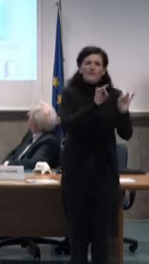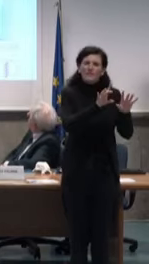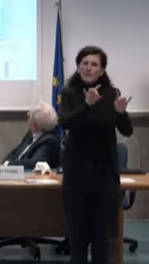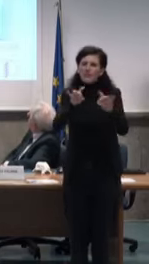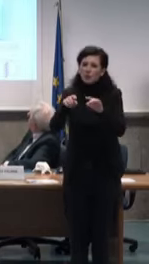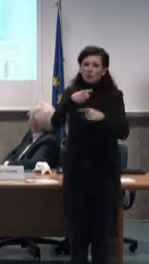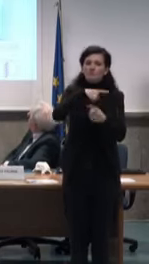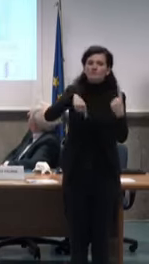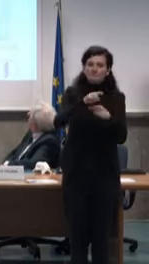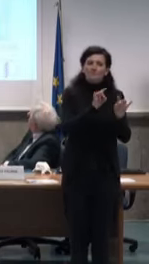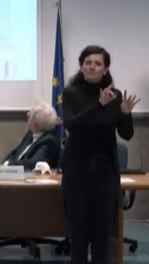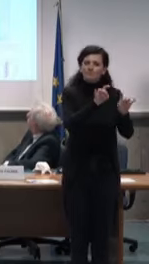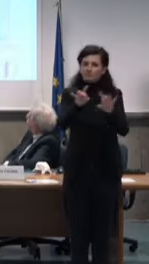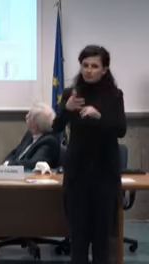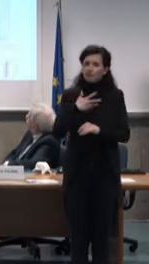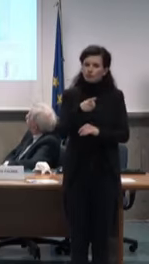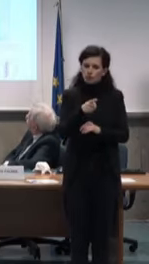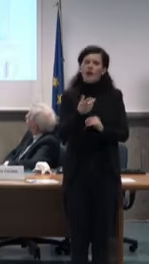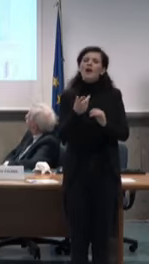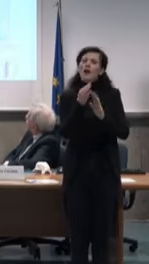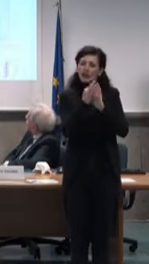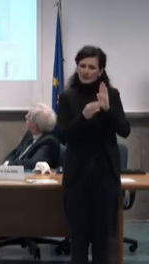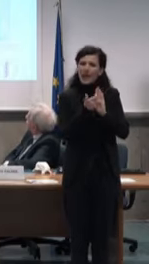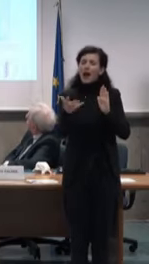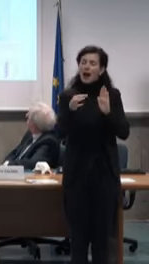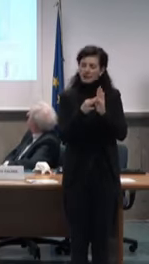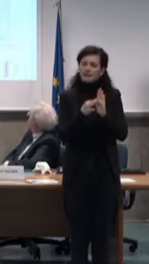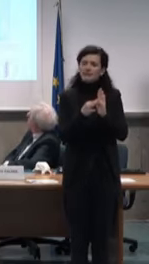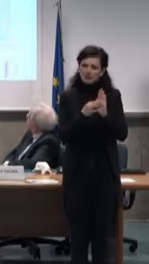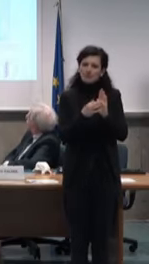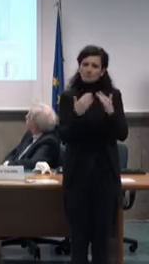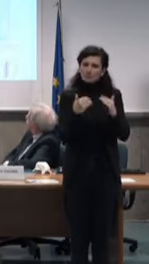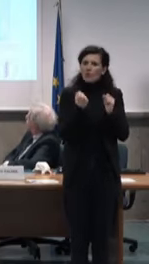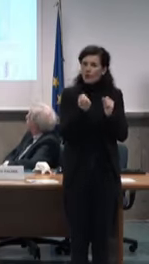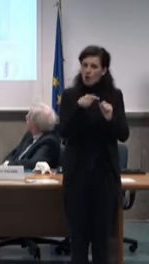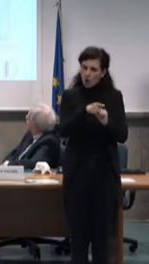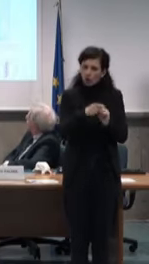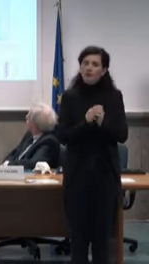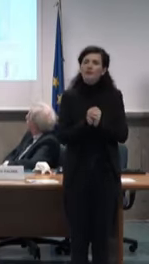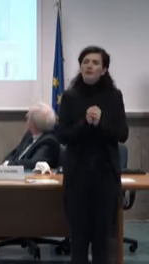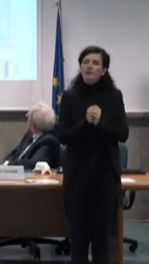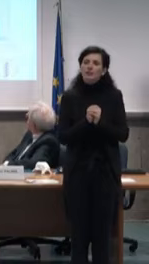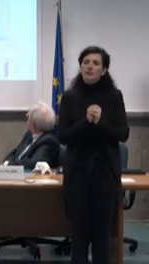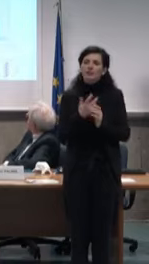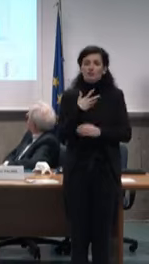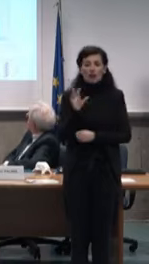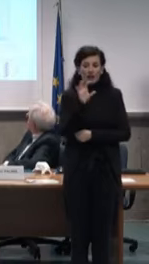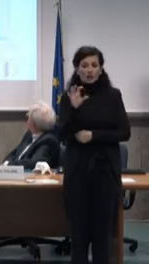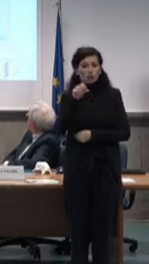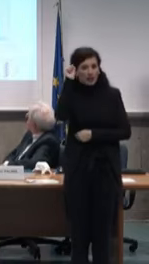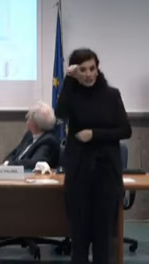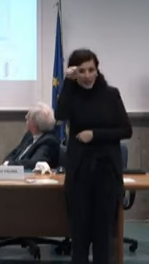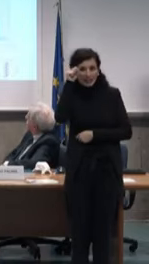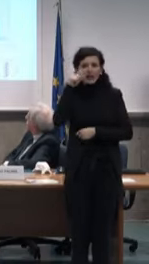consistente con questo tipo di dati e la stessa cosa come vedete anche in regioni come per esempio la sardegna all